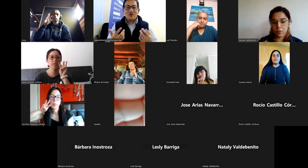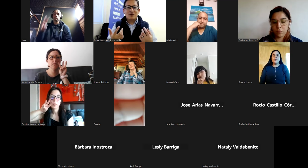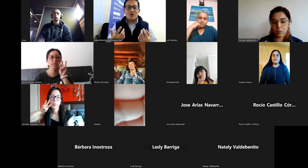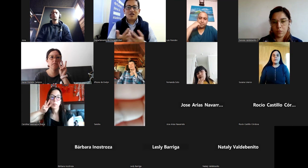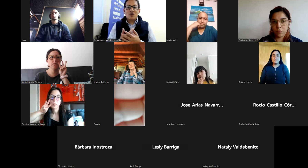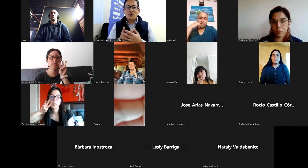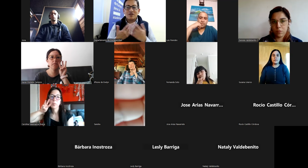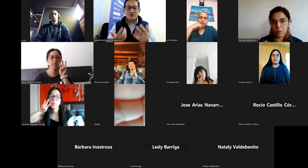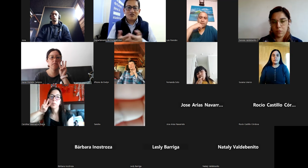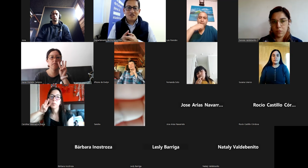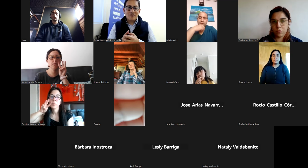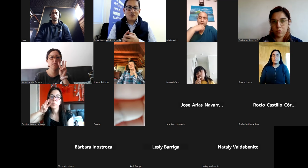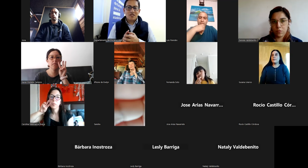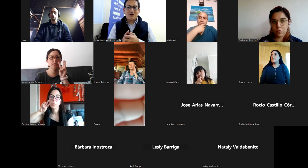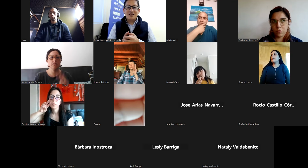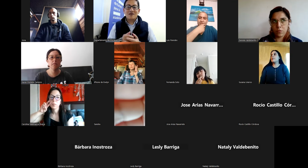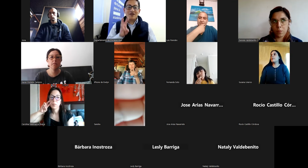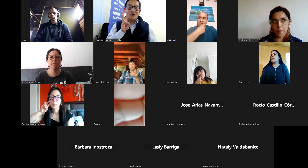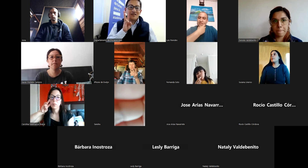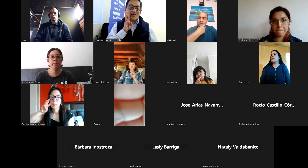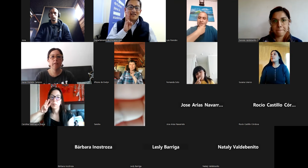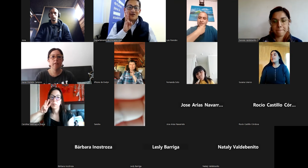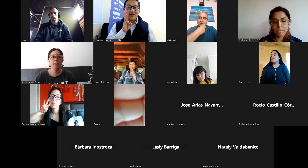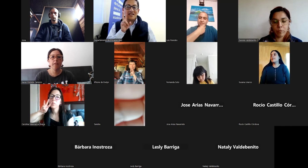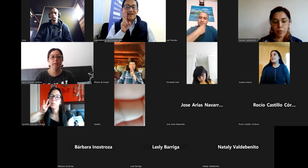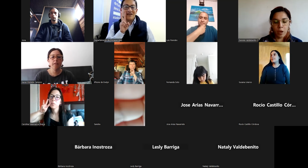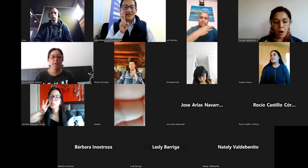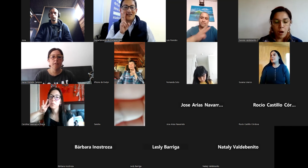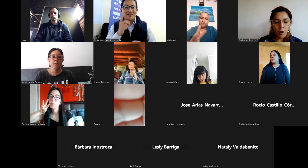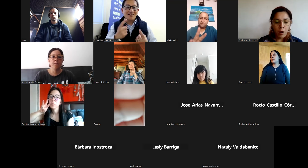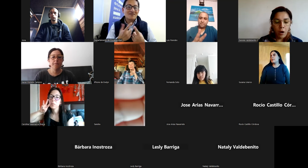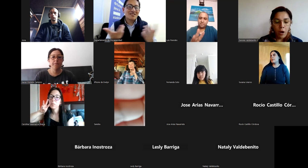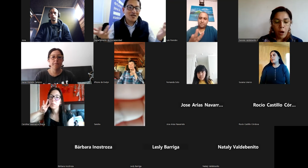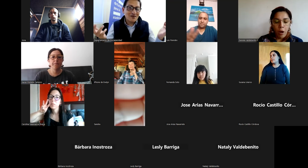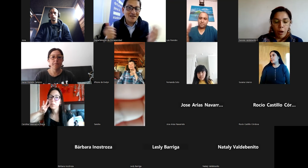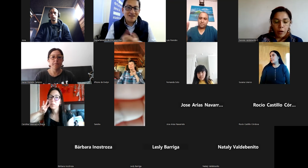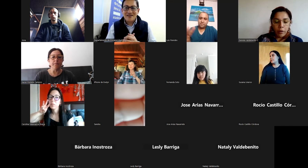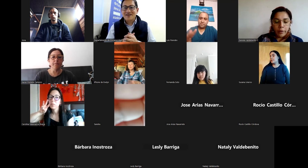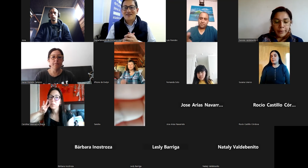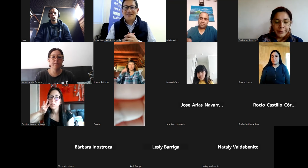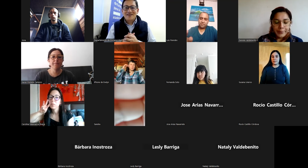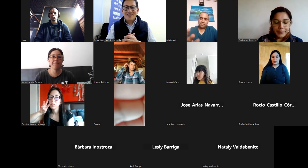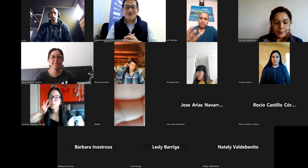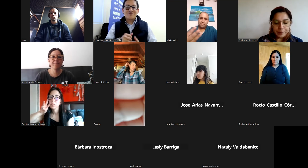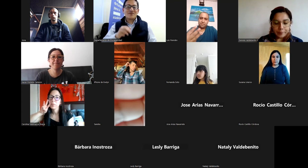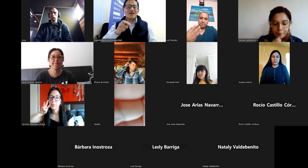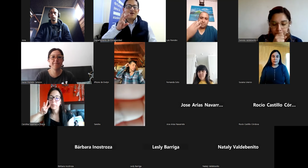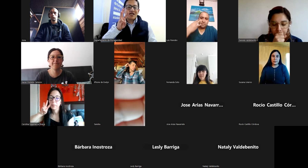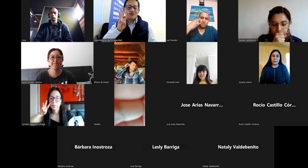quedamos de acuerdo con una persona sorda para juntarnos el día miércoles, y él entendió que era el día viernes. Y cada vez se equivocaron de diez. Entonces, para que no